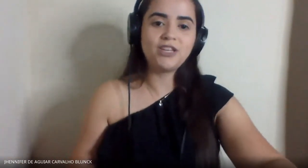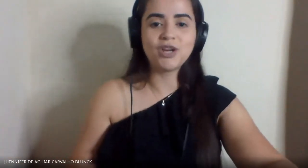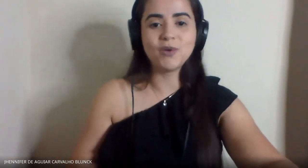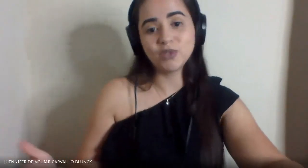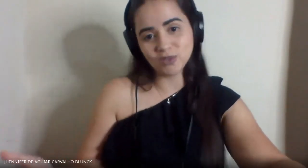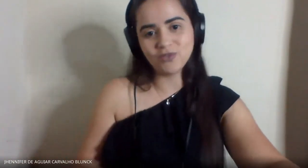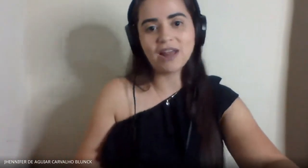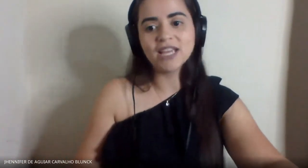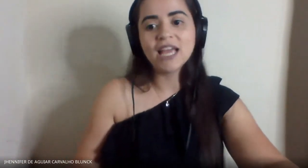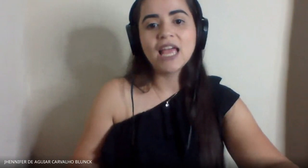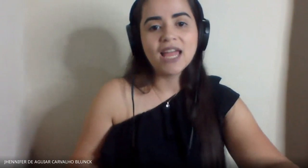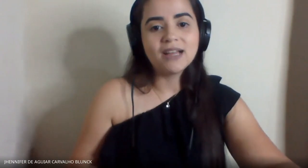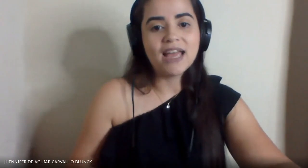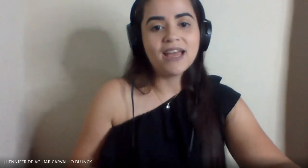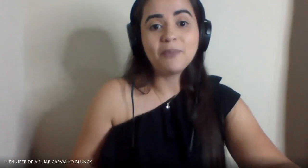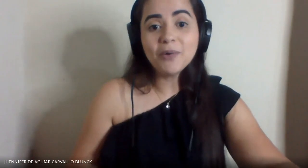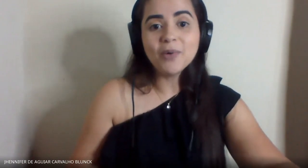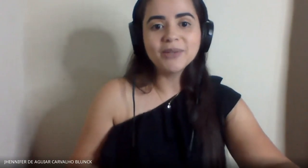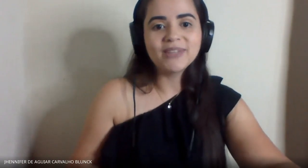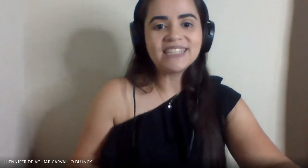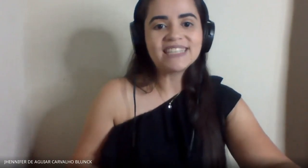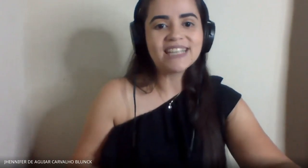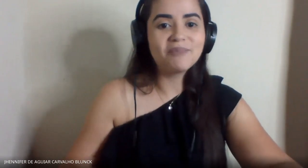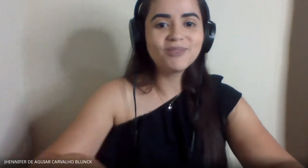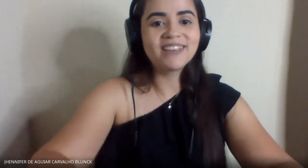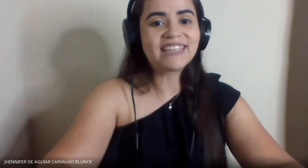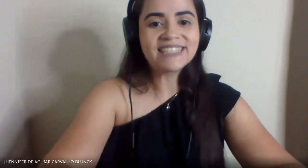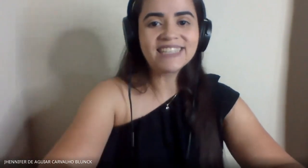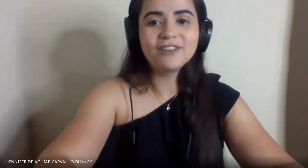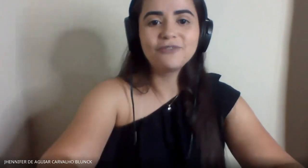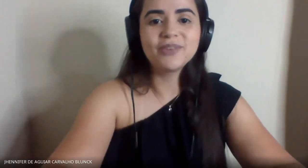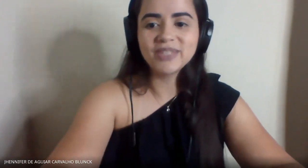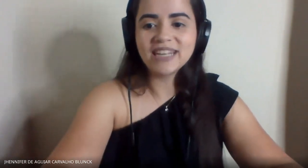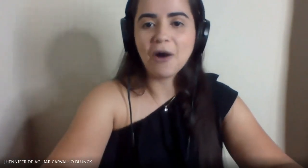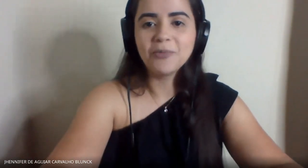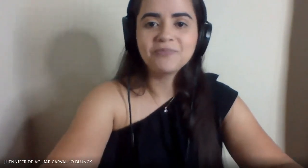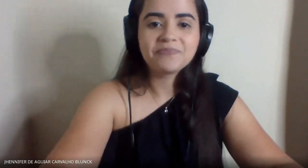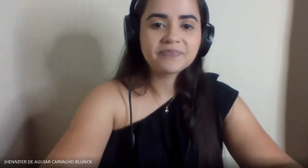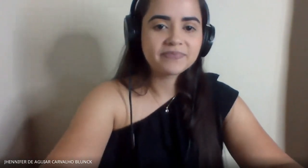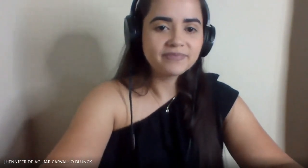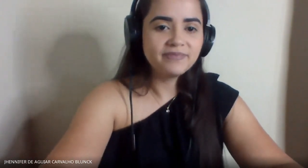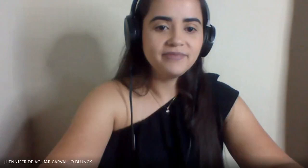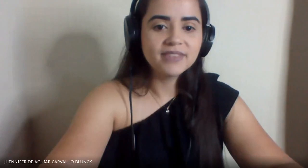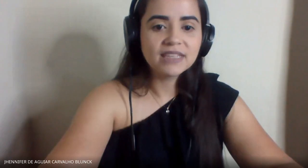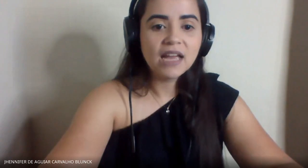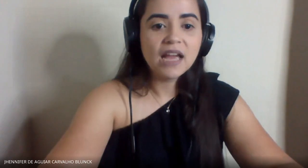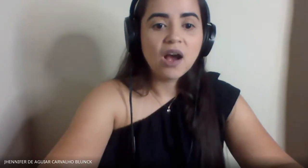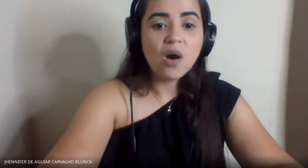outra região, vocês não ficarem panguando, né? Sem saber o que significa o sinal.